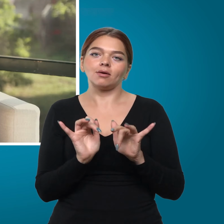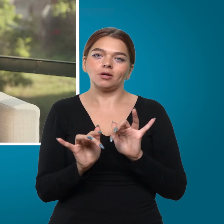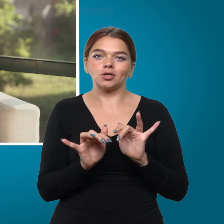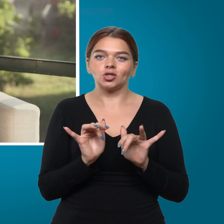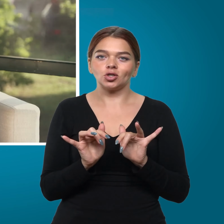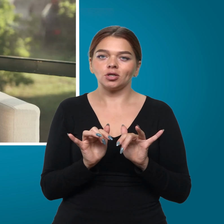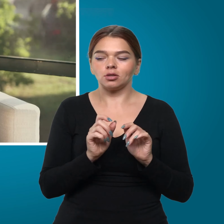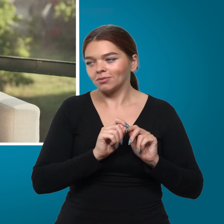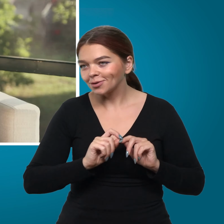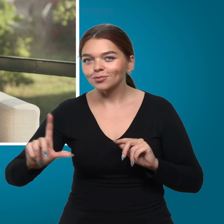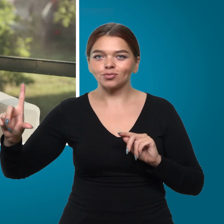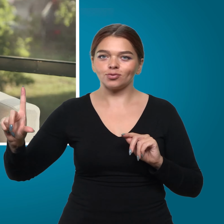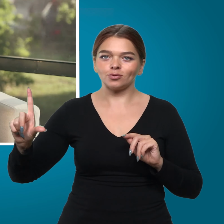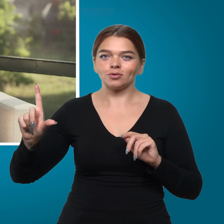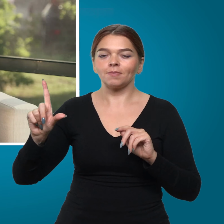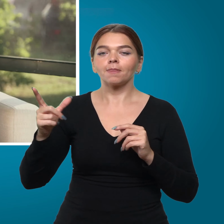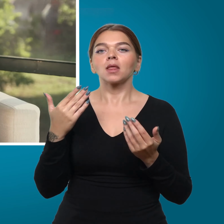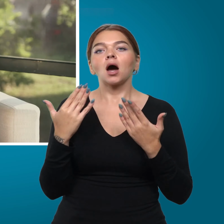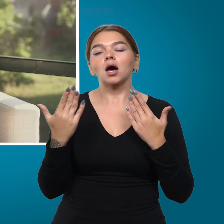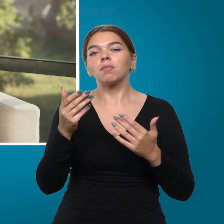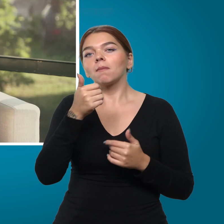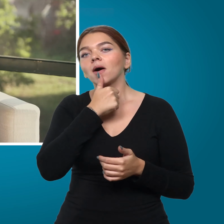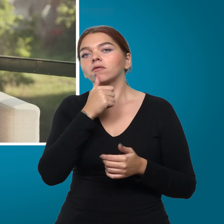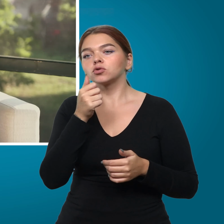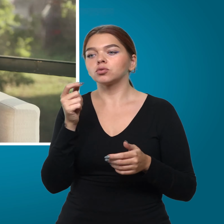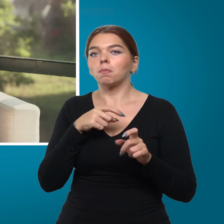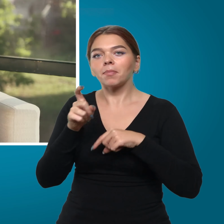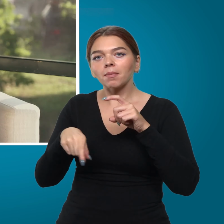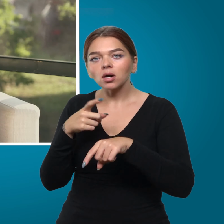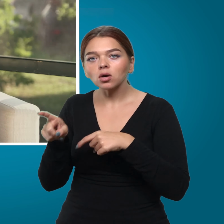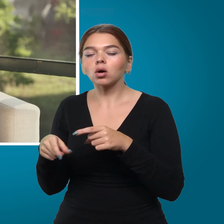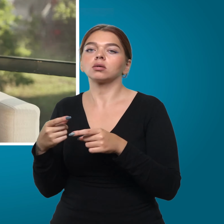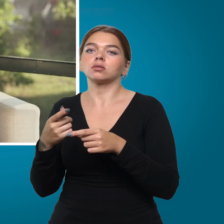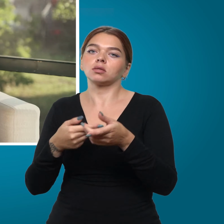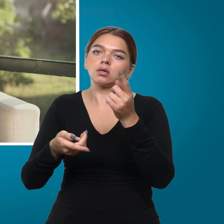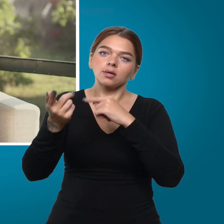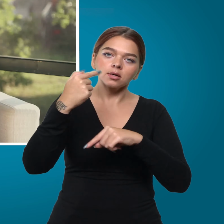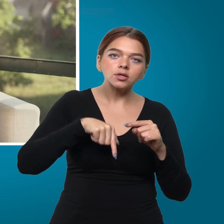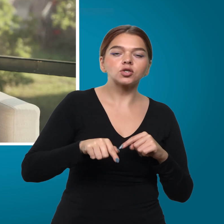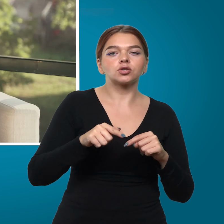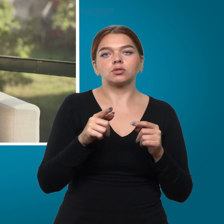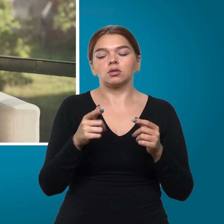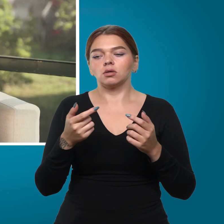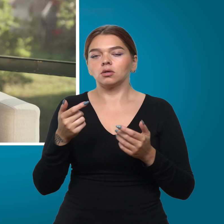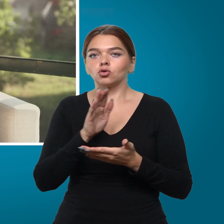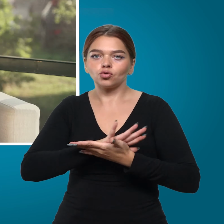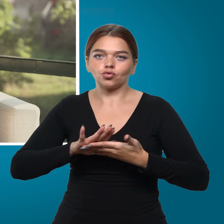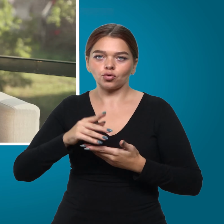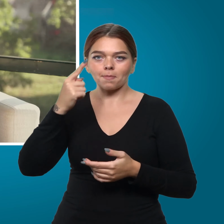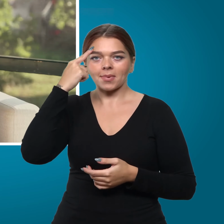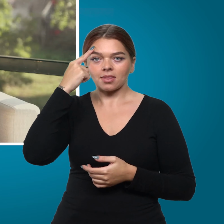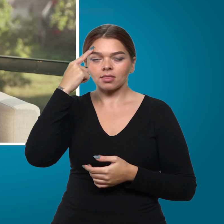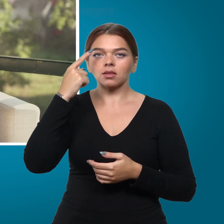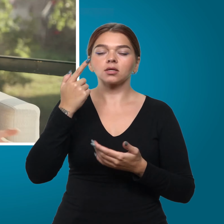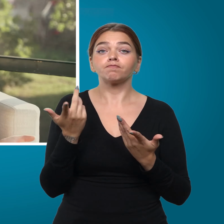kažkokį išsilieja ant to lapo, kad kodėl tau to duobė ir žiūrėk, visai jau išėjai. Arba dar geras dalykas būdavo išėjai pabėgioti.